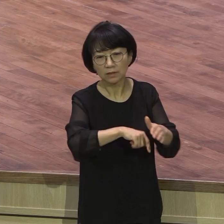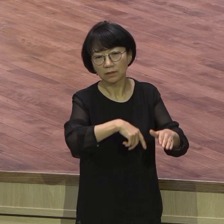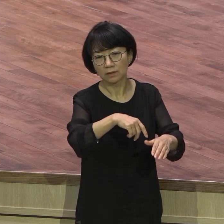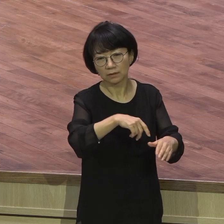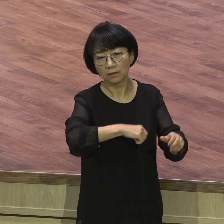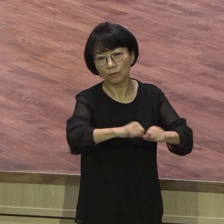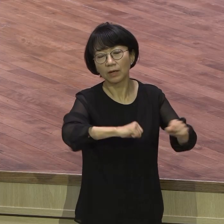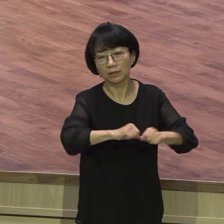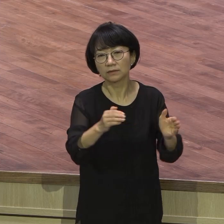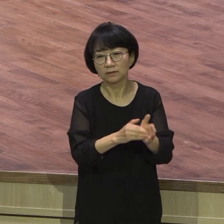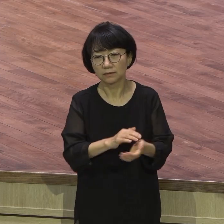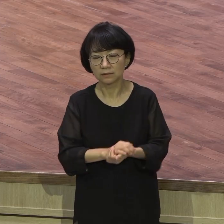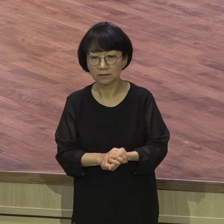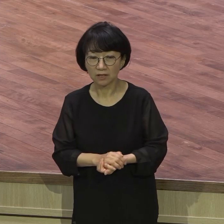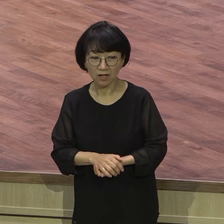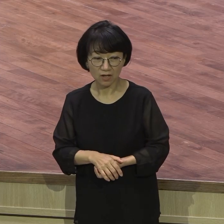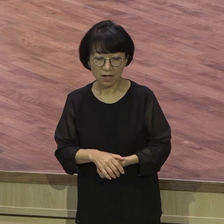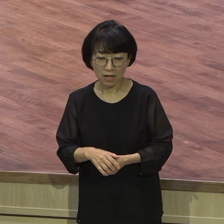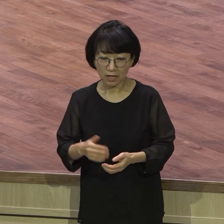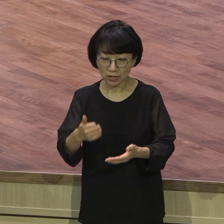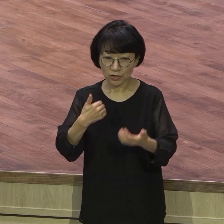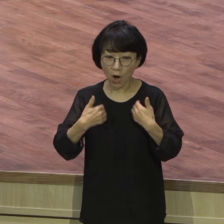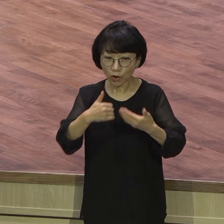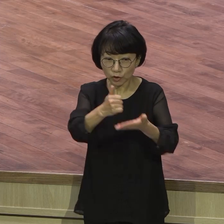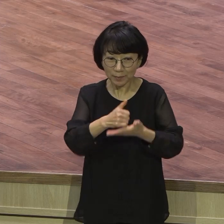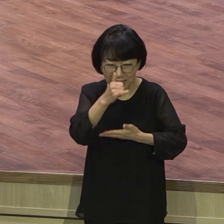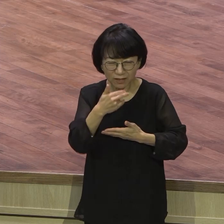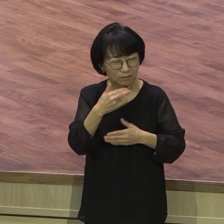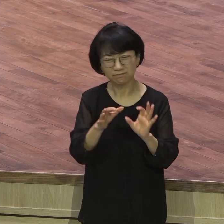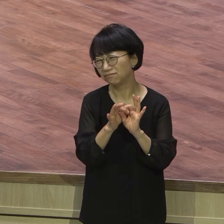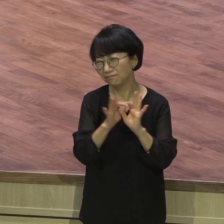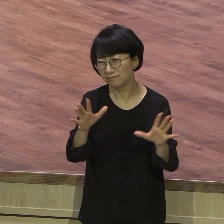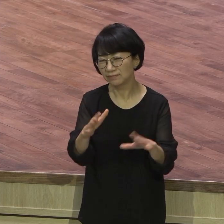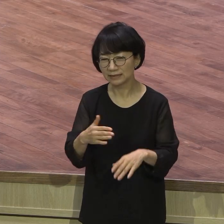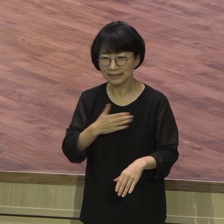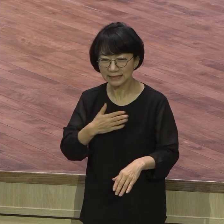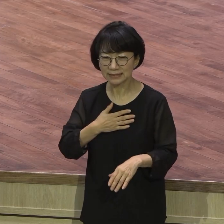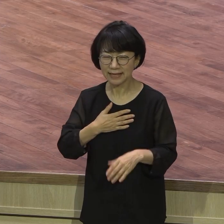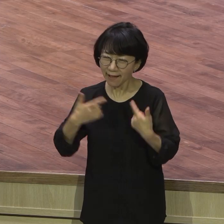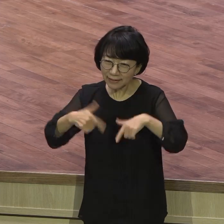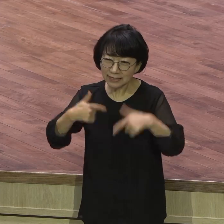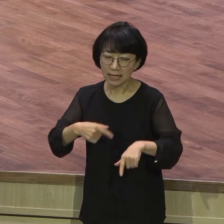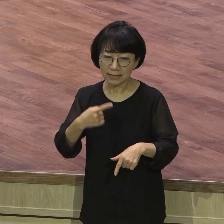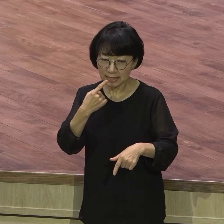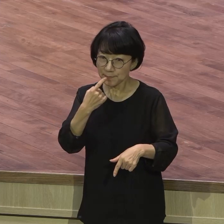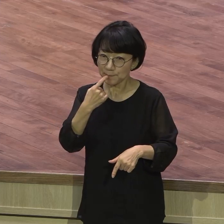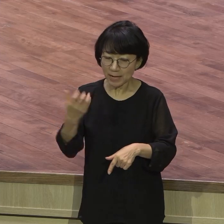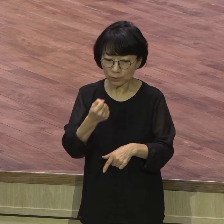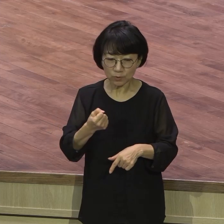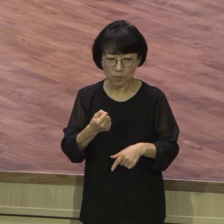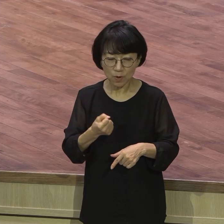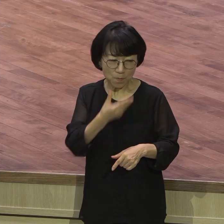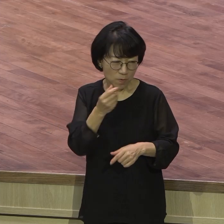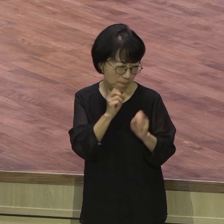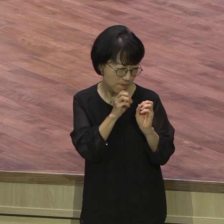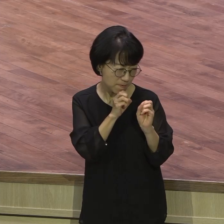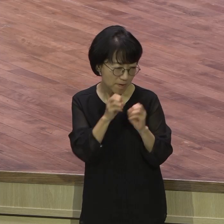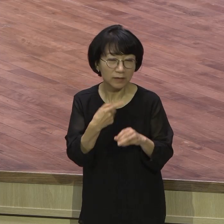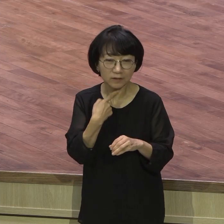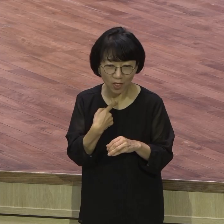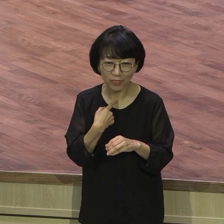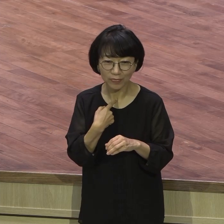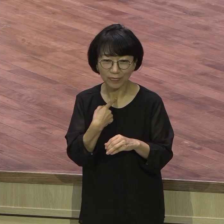돼요 듣거나 말거나 영접하고 안 하고 상관없어 내 입을 열고 보험을 증가해야 돼요 얼마나 열어면 좋아요 다락방 얼마나